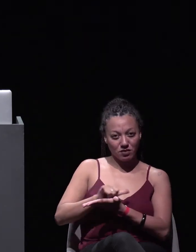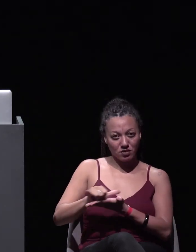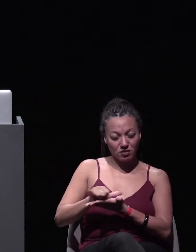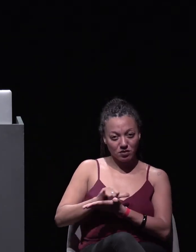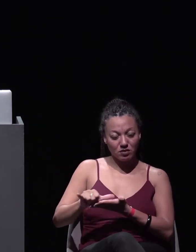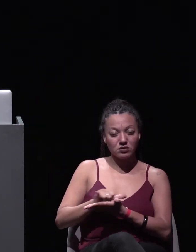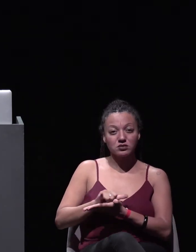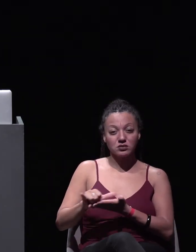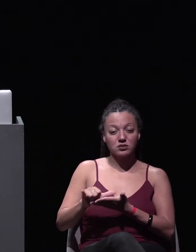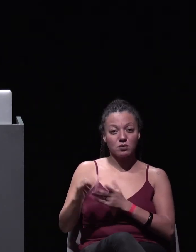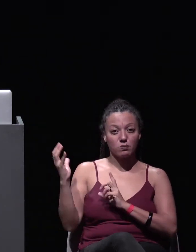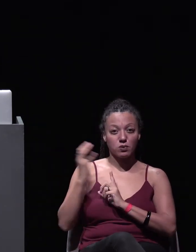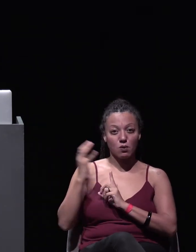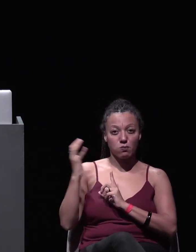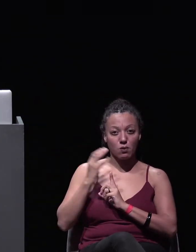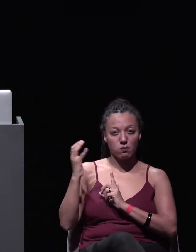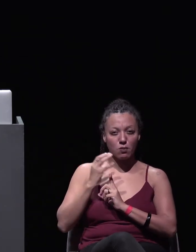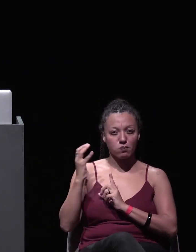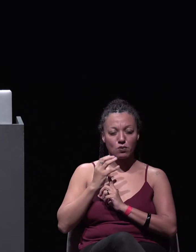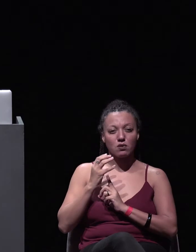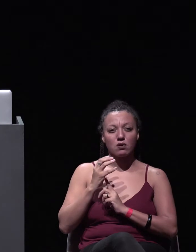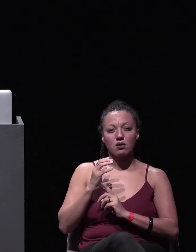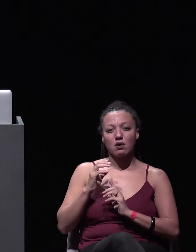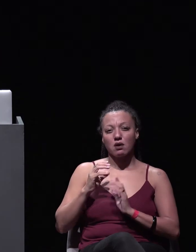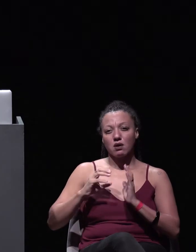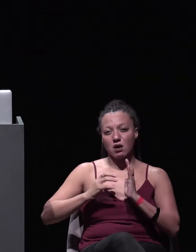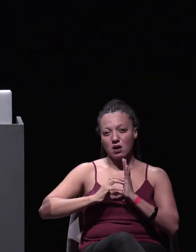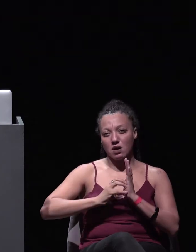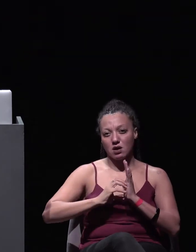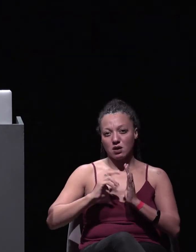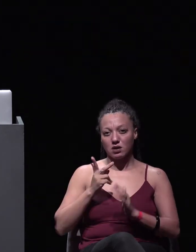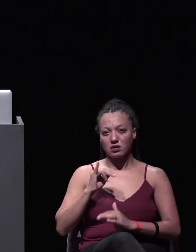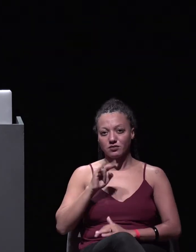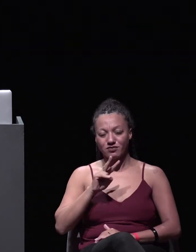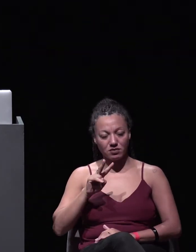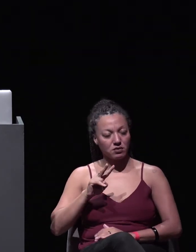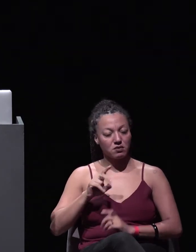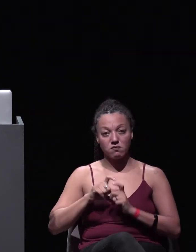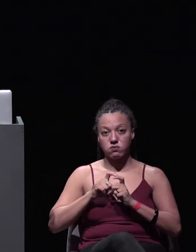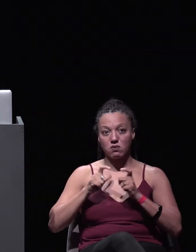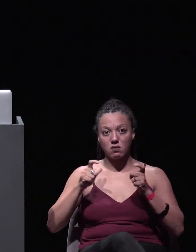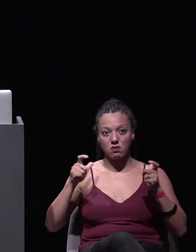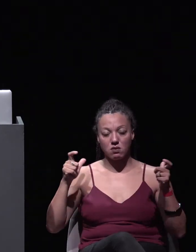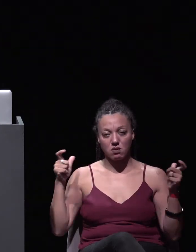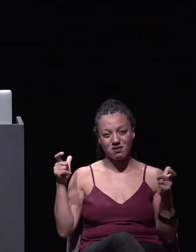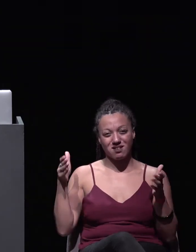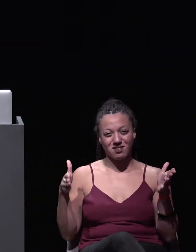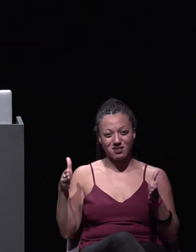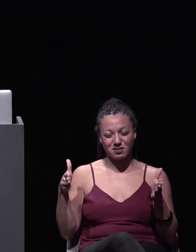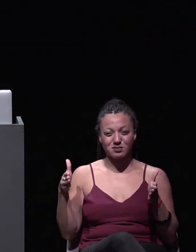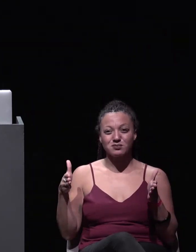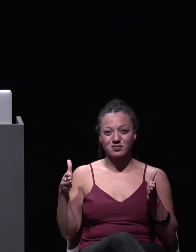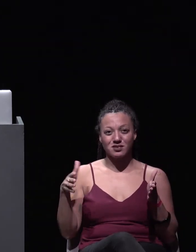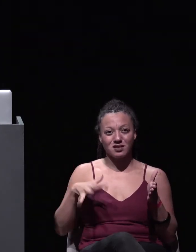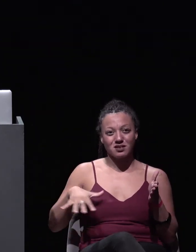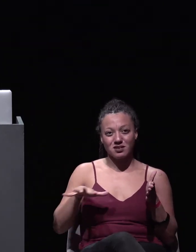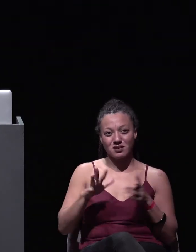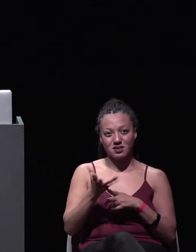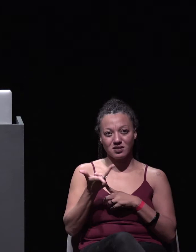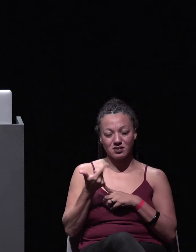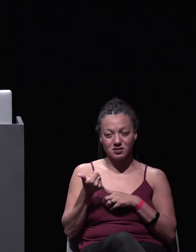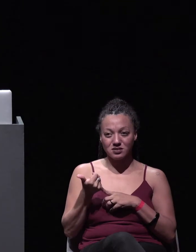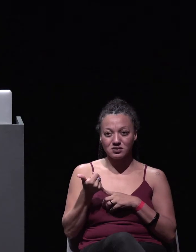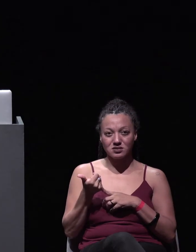impacto da epidemia, né, de HIV e AIDS, que é devastadora, né, para o campo artístico, para